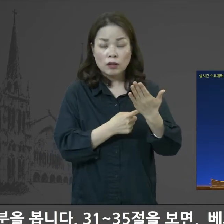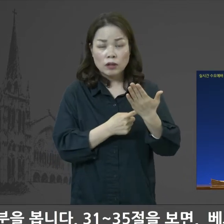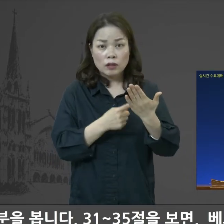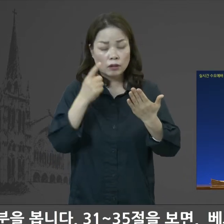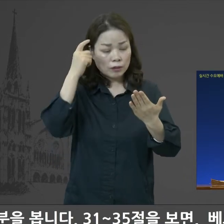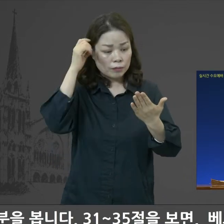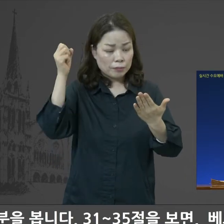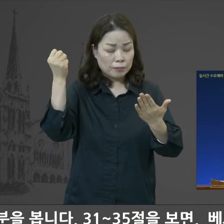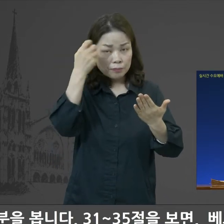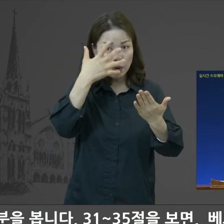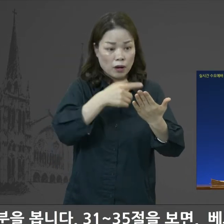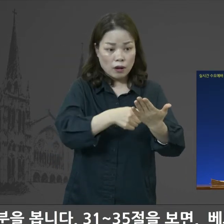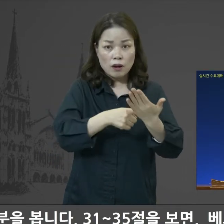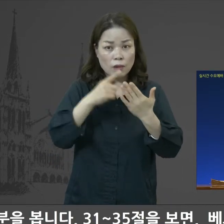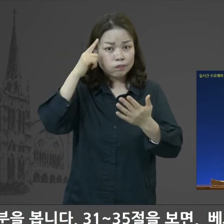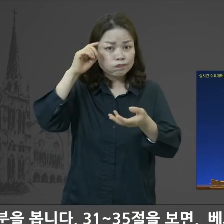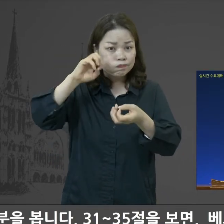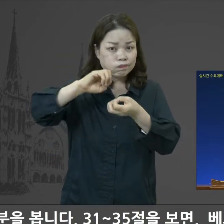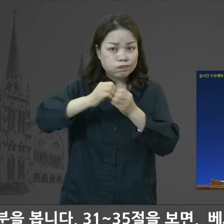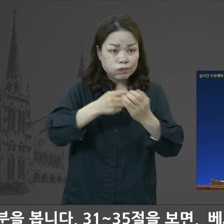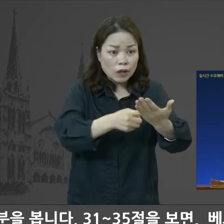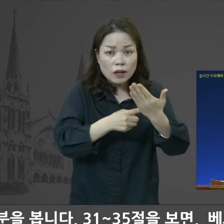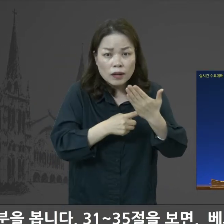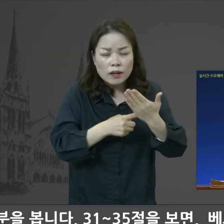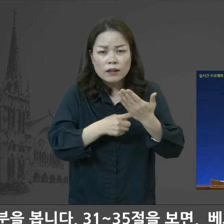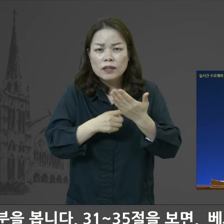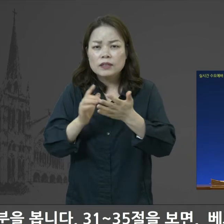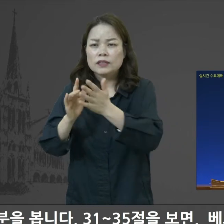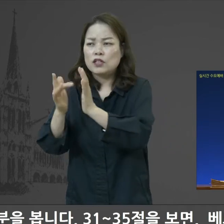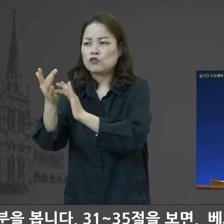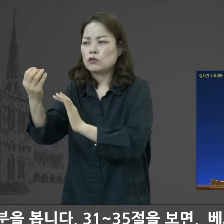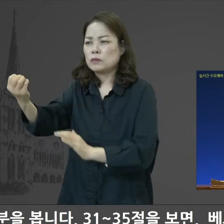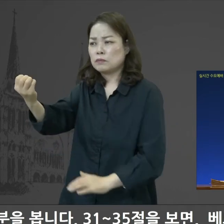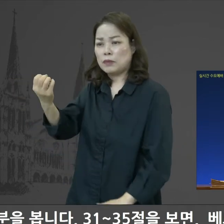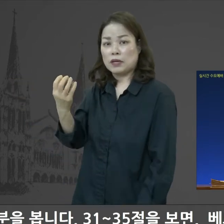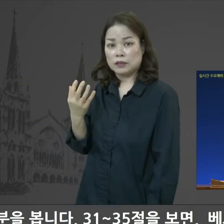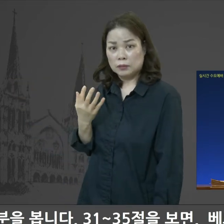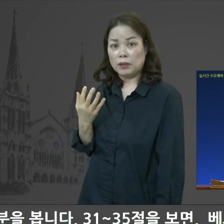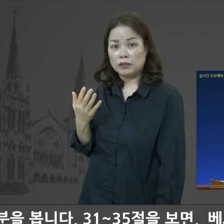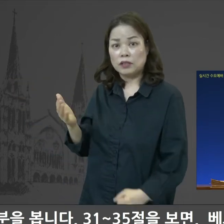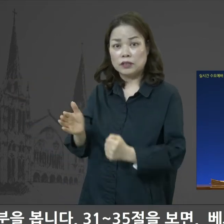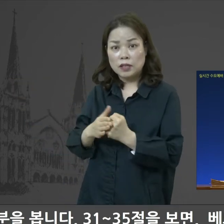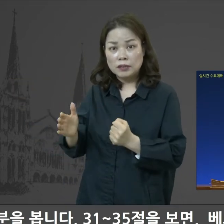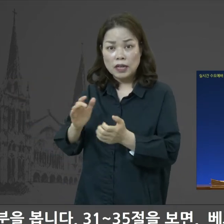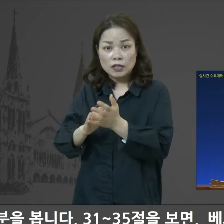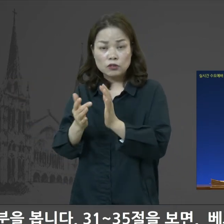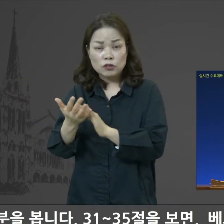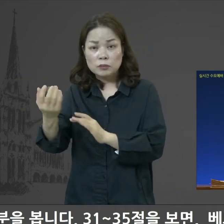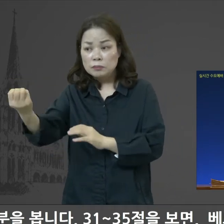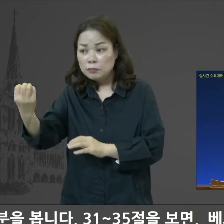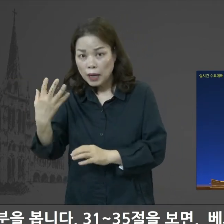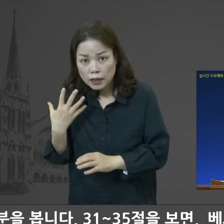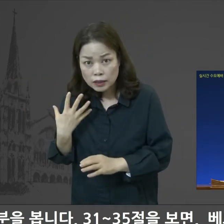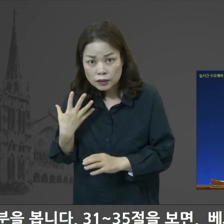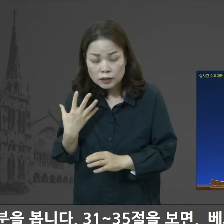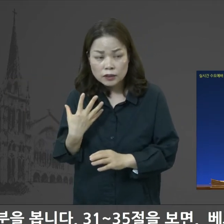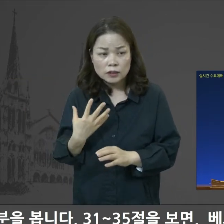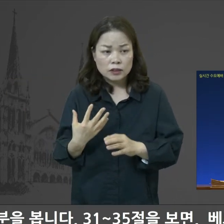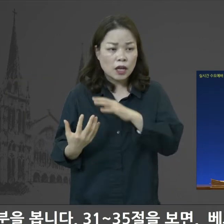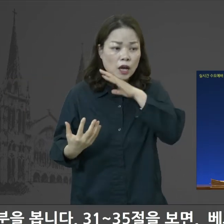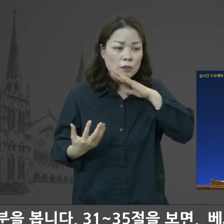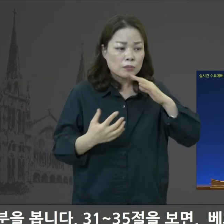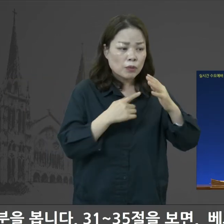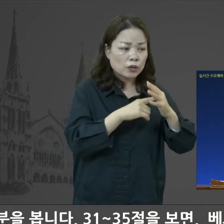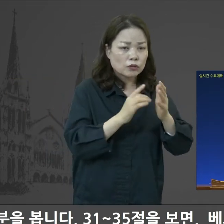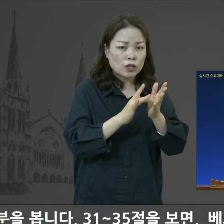툭 튀어나왔을까요? 바로 예수님의 한마디 말씀 때문이에요. 예수님의 이 한마디는 베드로의